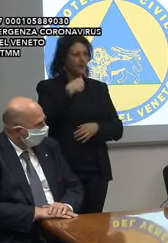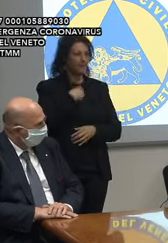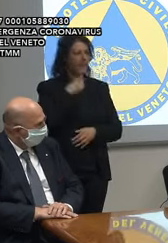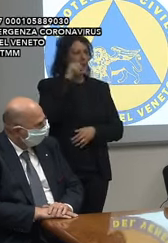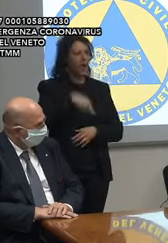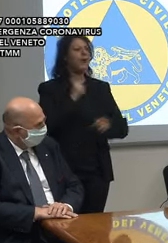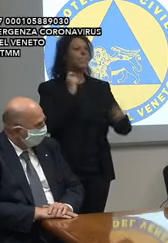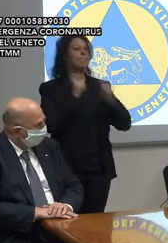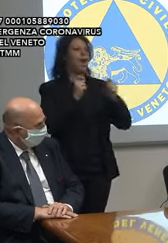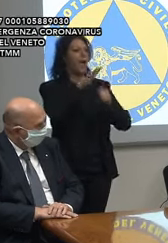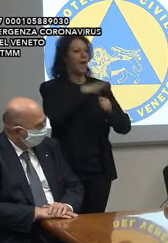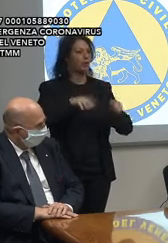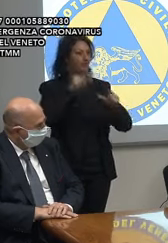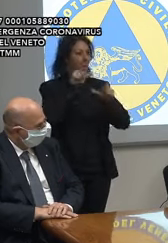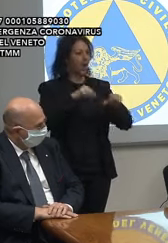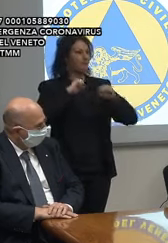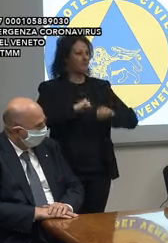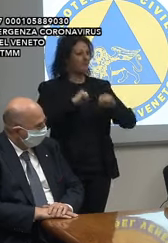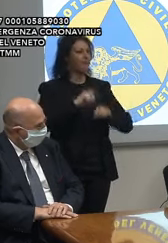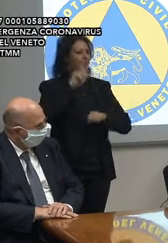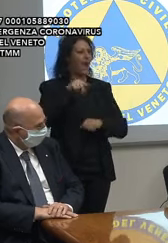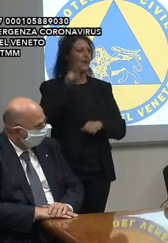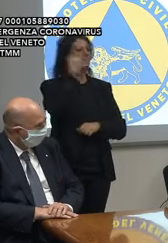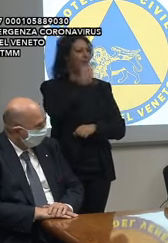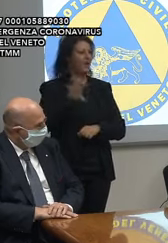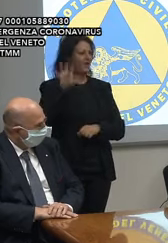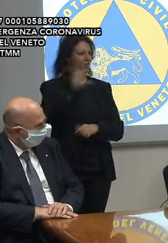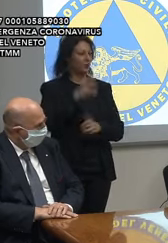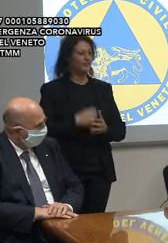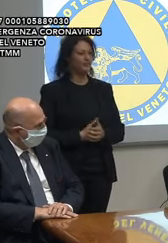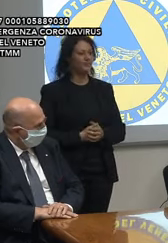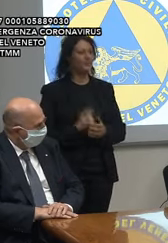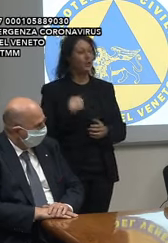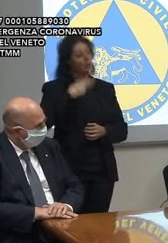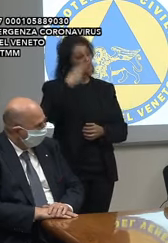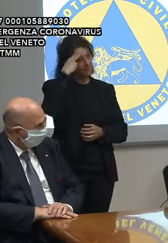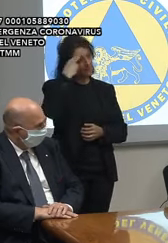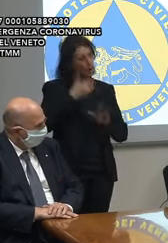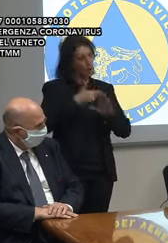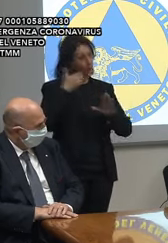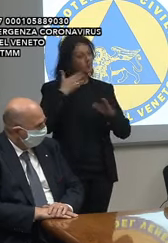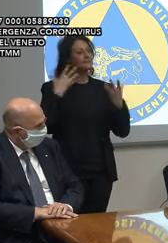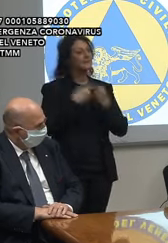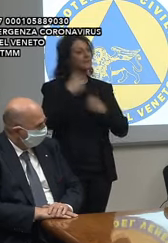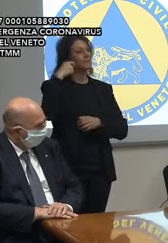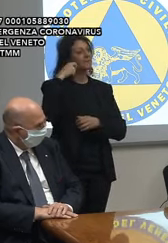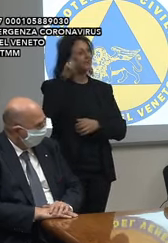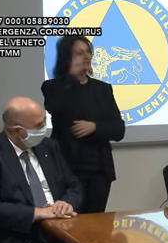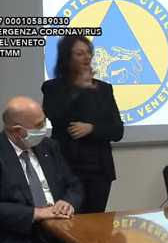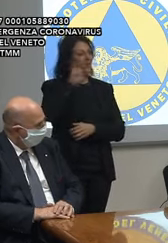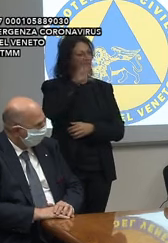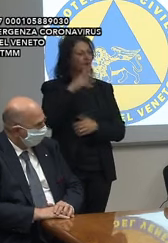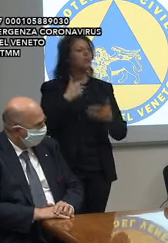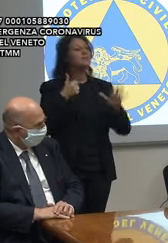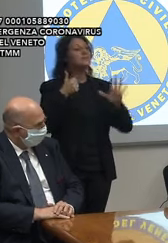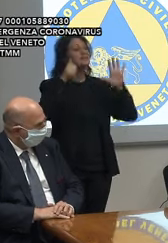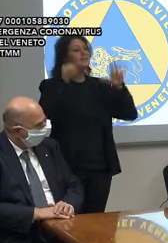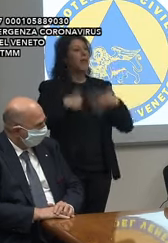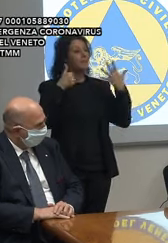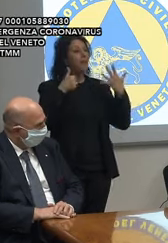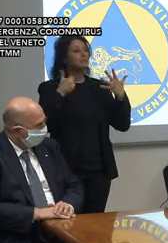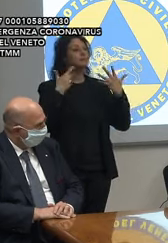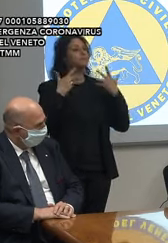persona, per il Veneto. Io ricordo che con il Governatore abbiamo raggiunto l'accordo in 6 mesi.